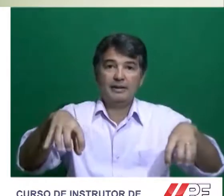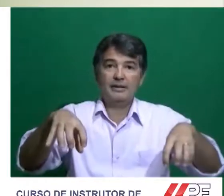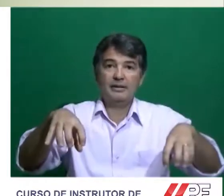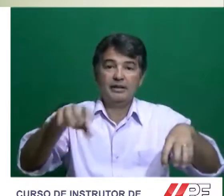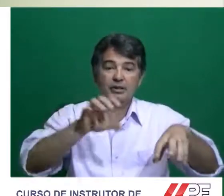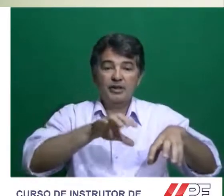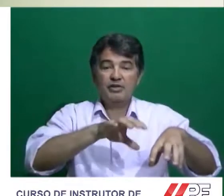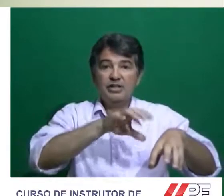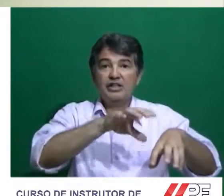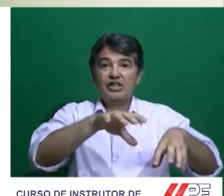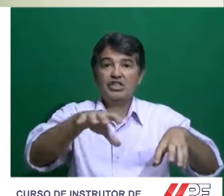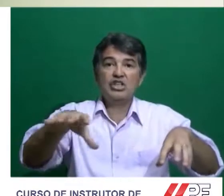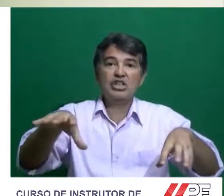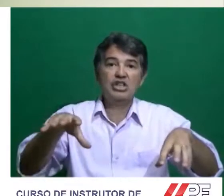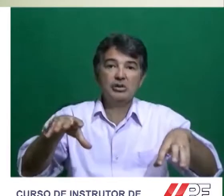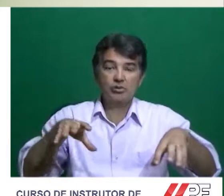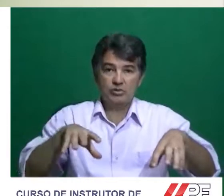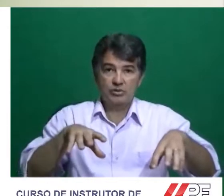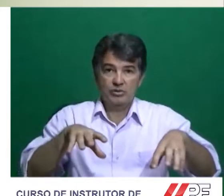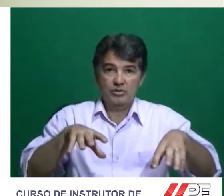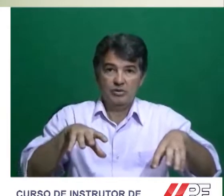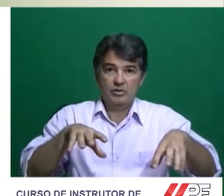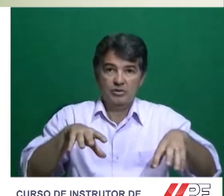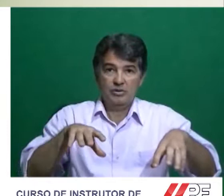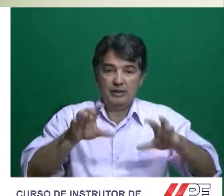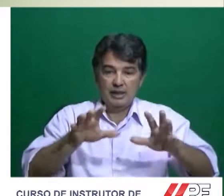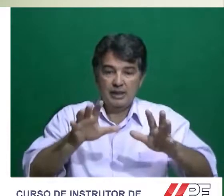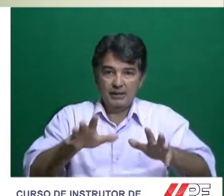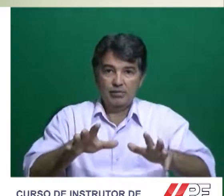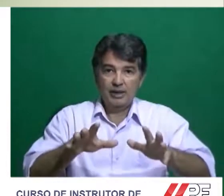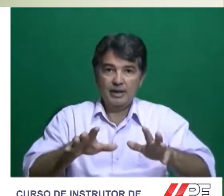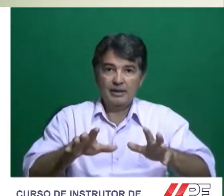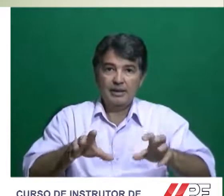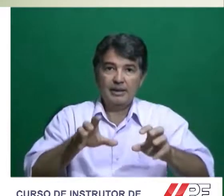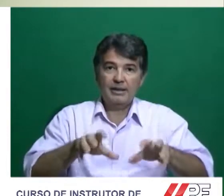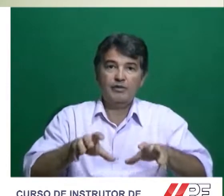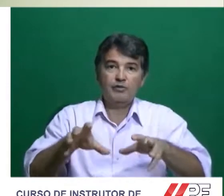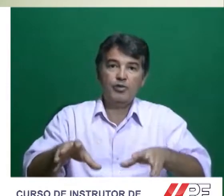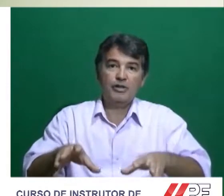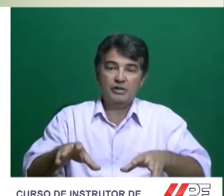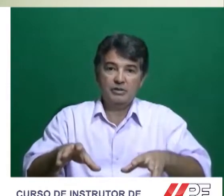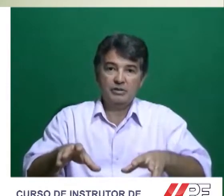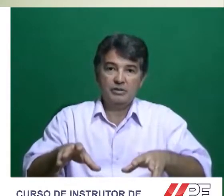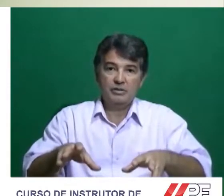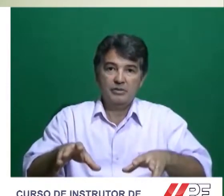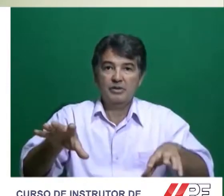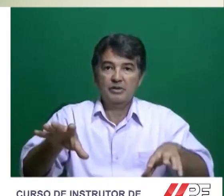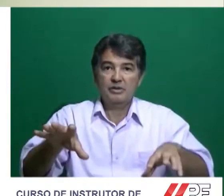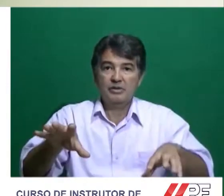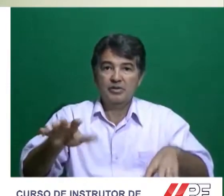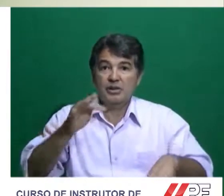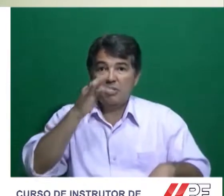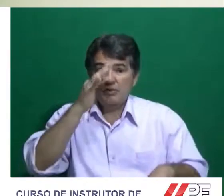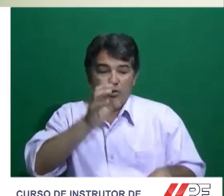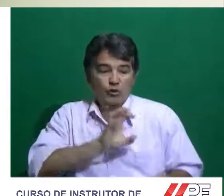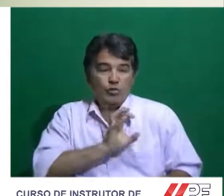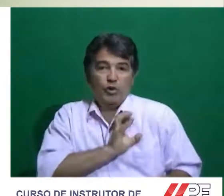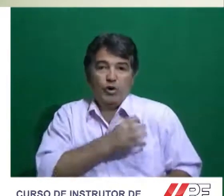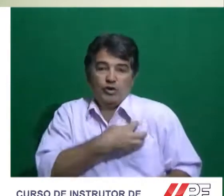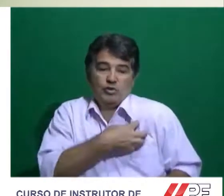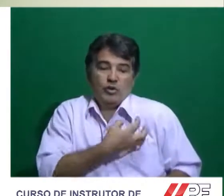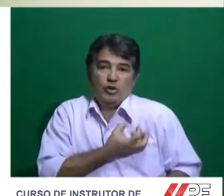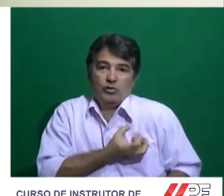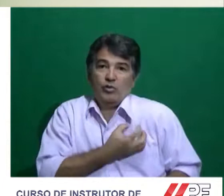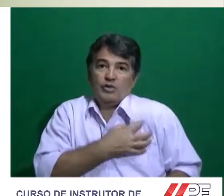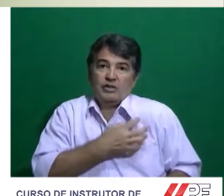colocada, então ali você está distinguindo que aquela toalha tem flores. Se você tem uma flor,